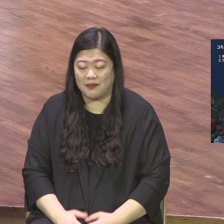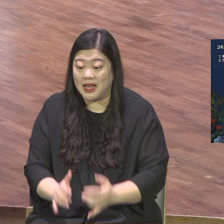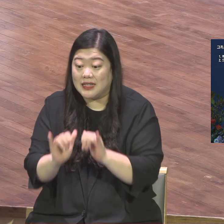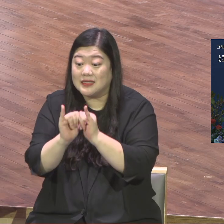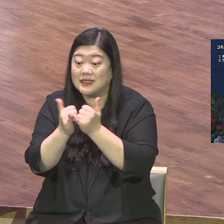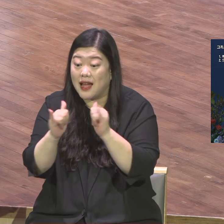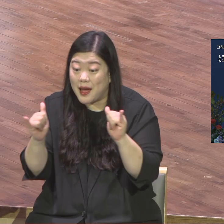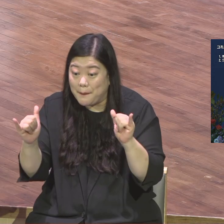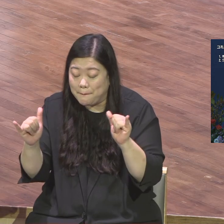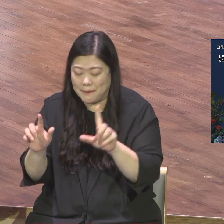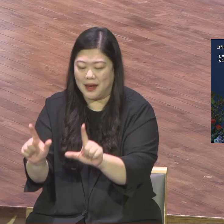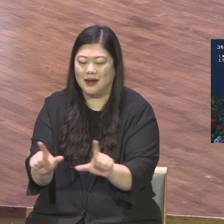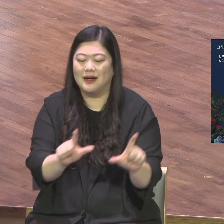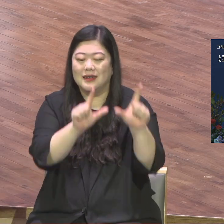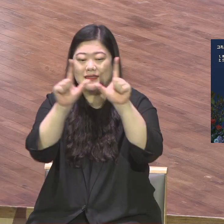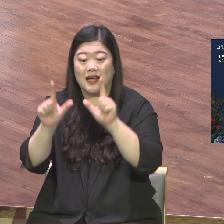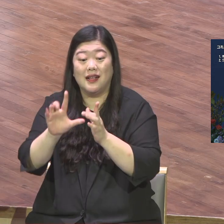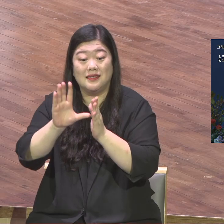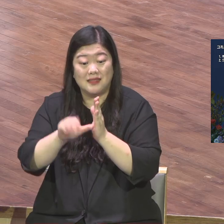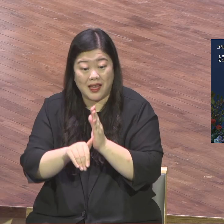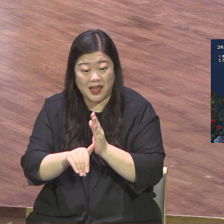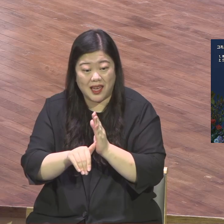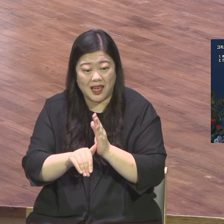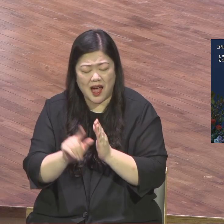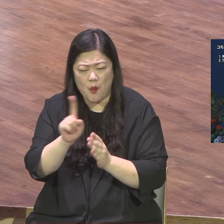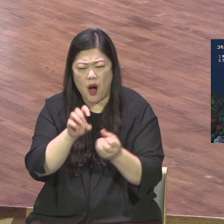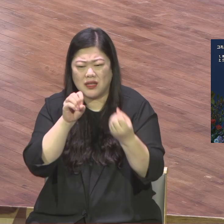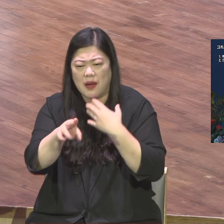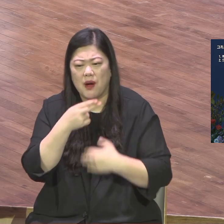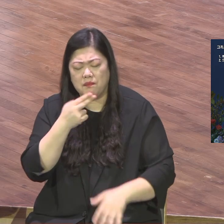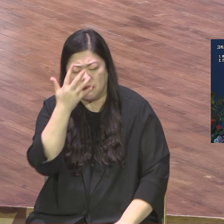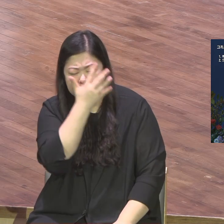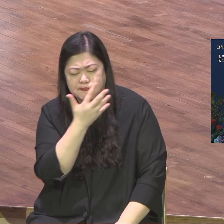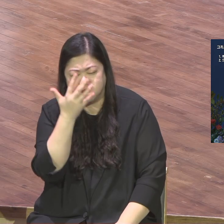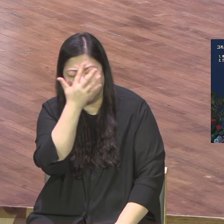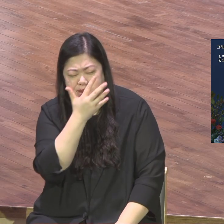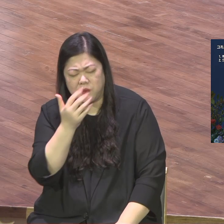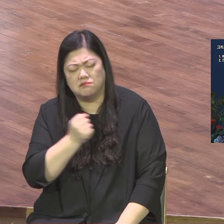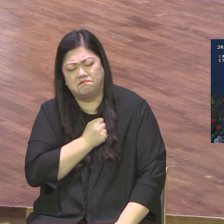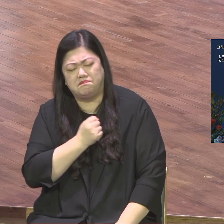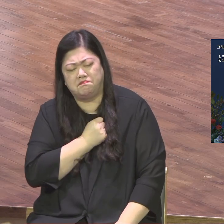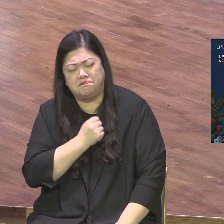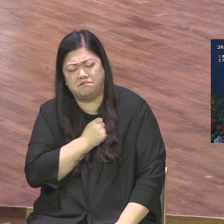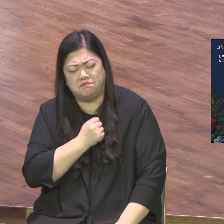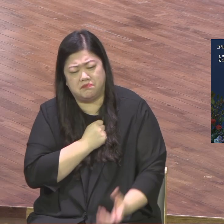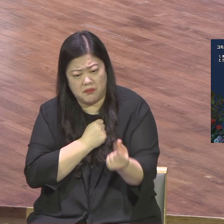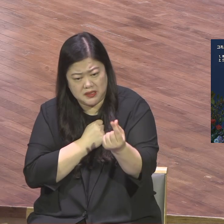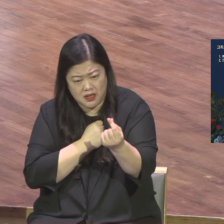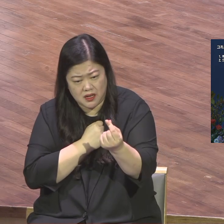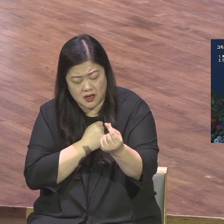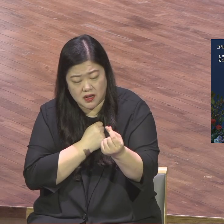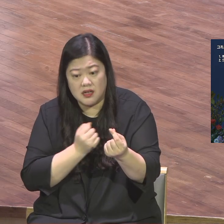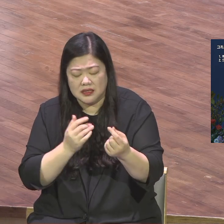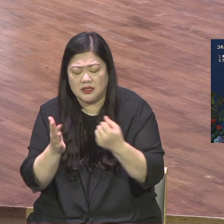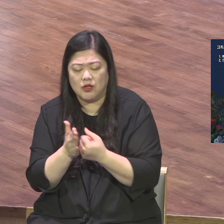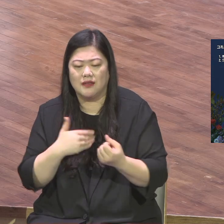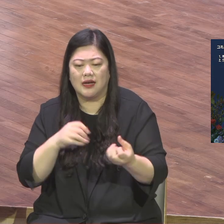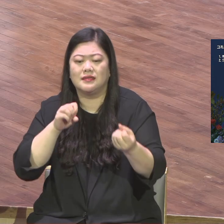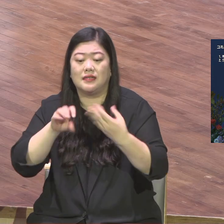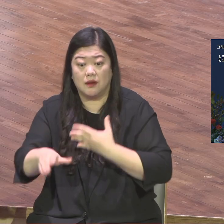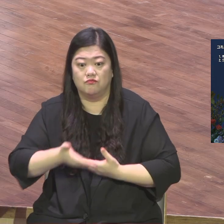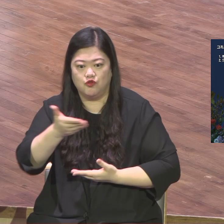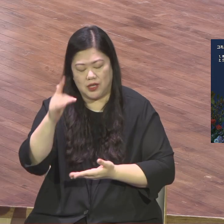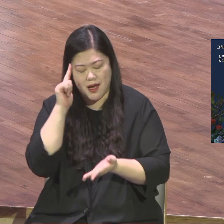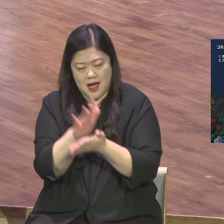살아가면서 답을 찾아야 될 거 아니냐. 내가 답 주러 왔다 그랬어요. 답이 뭐냐? 예수가 그리스도. 네.